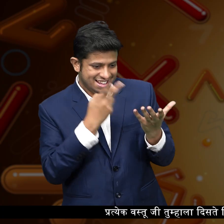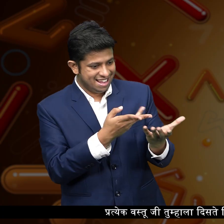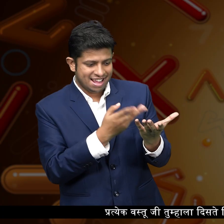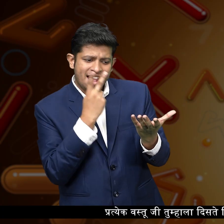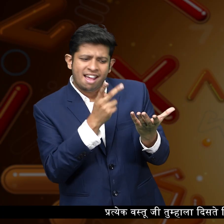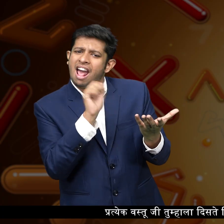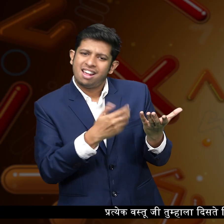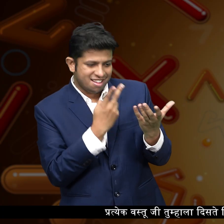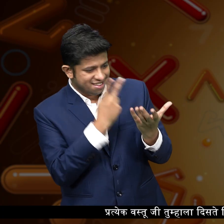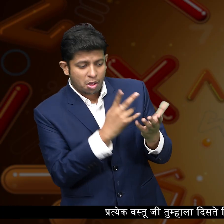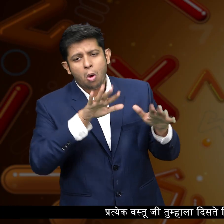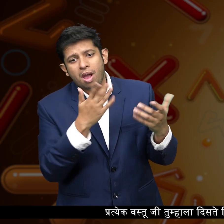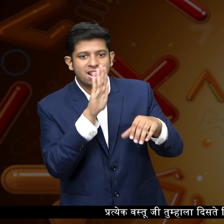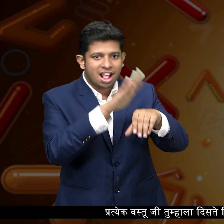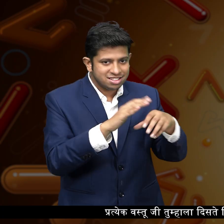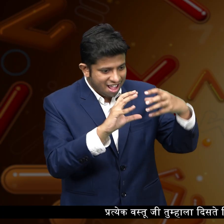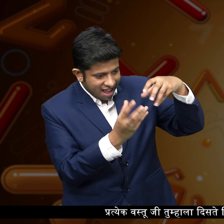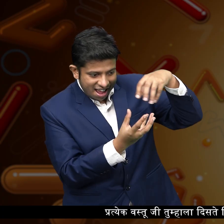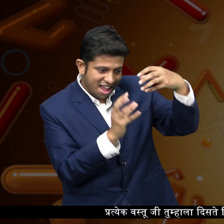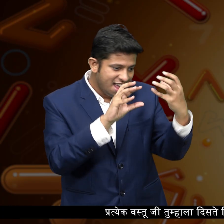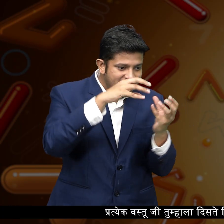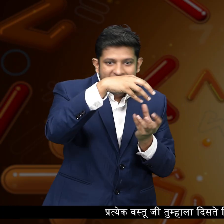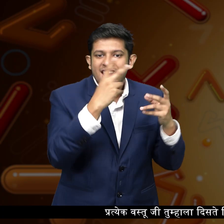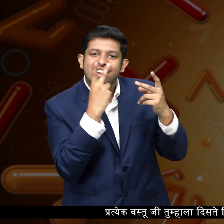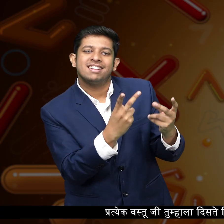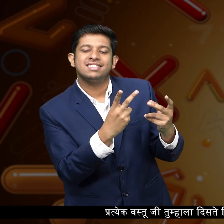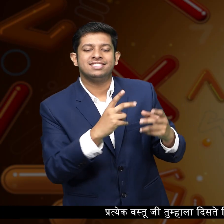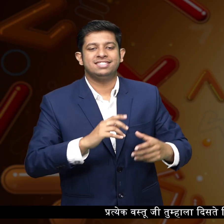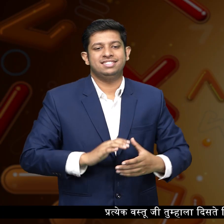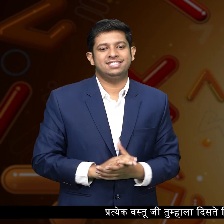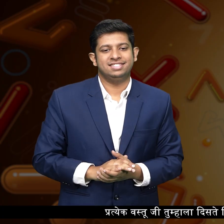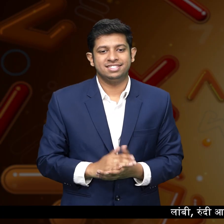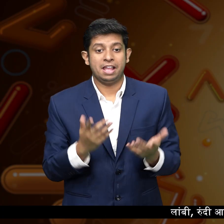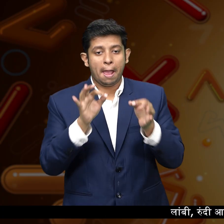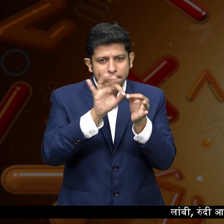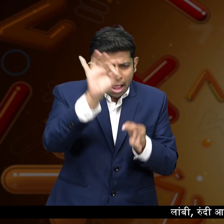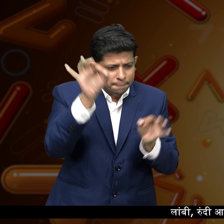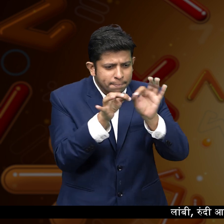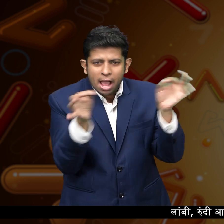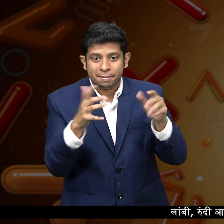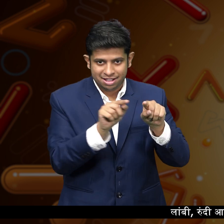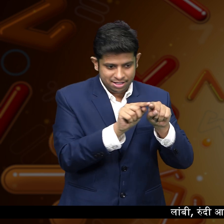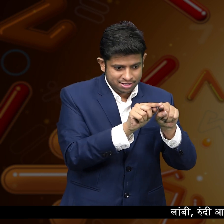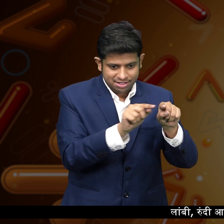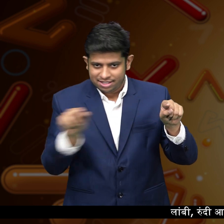प्रत्येक वस्तू जी तुम्हाला दिसते किंवा स्पर्श करता येते, तिचे आकारमान, लांबी, रुंदी आणि उंची मोजता